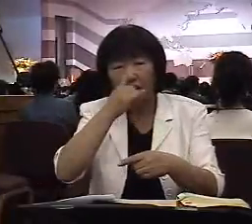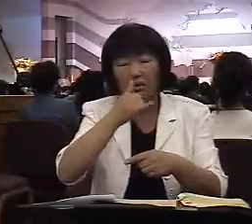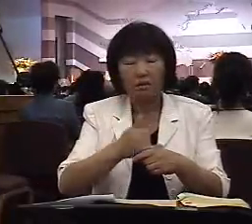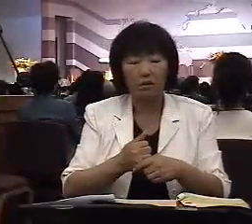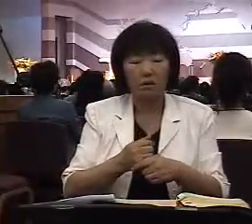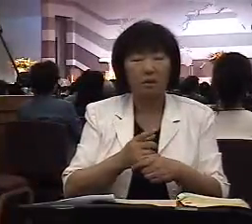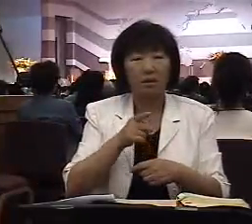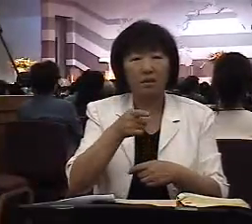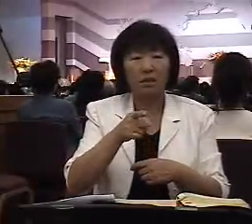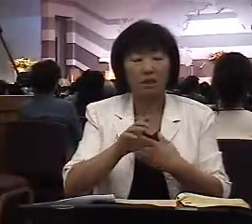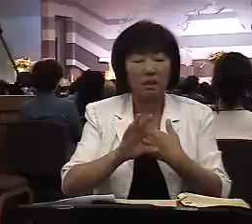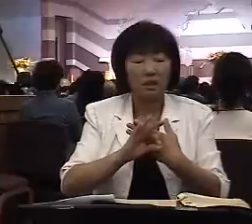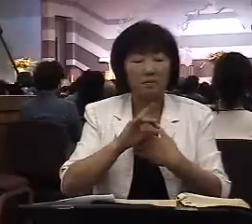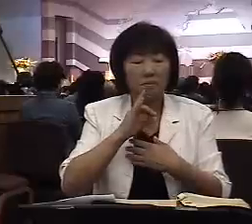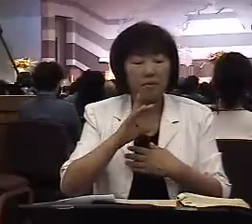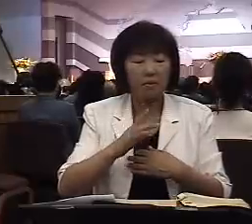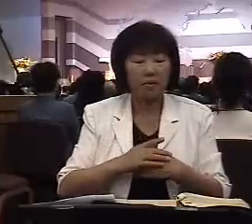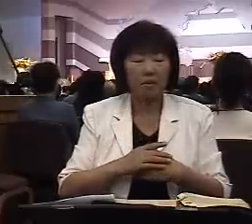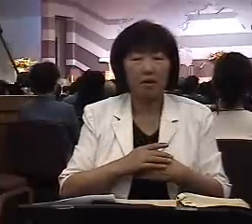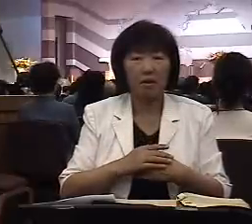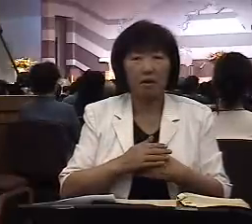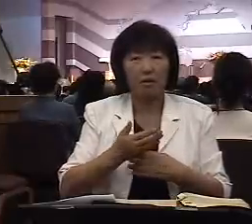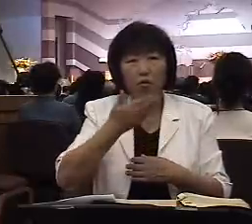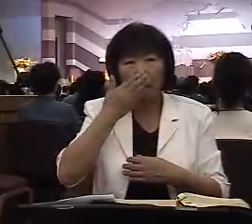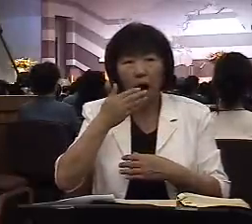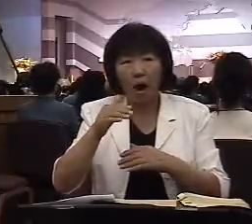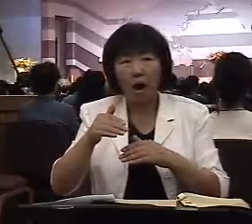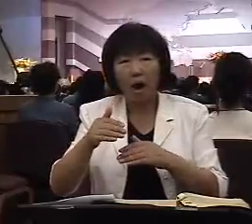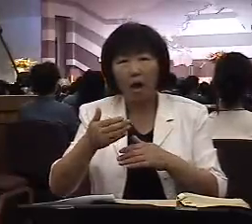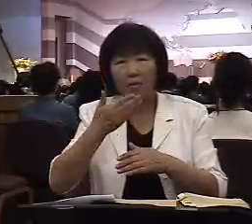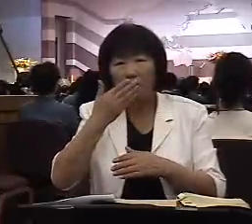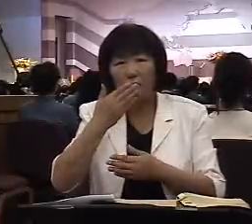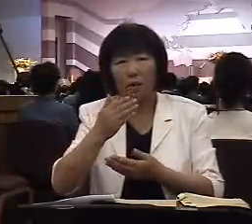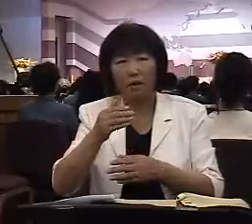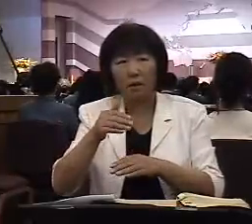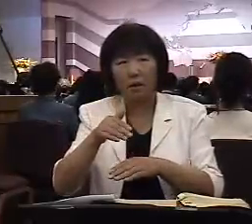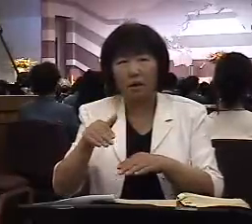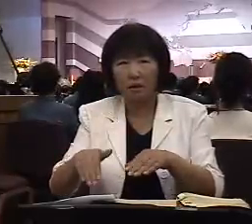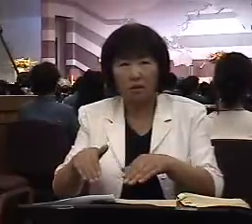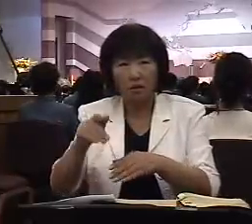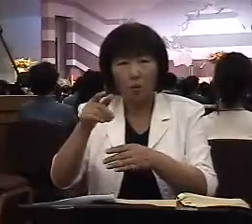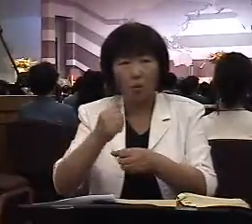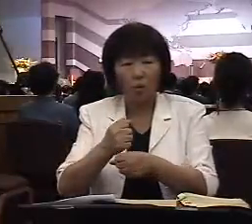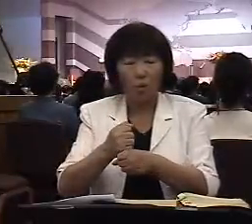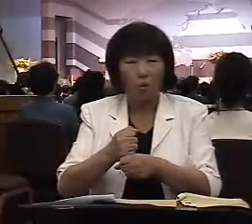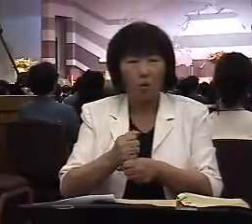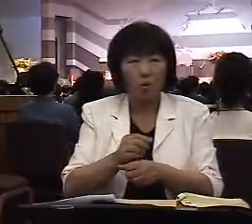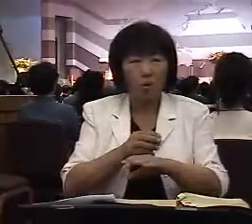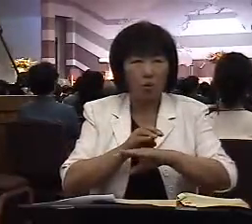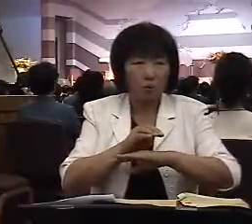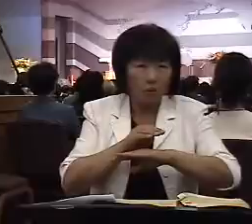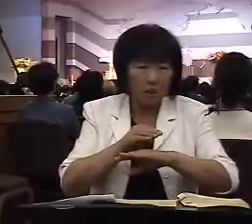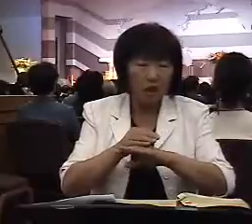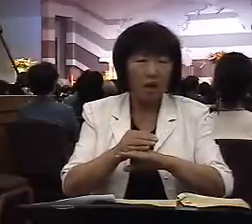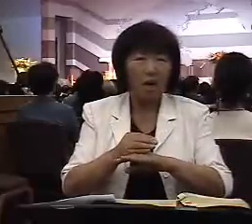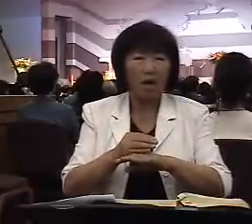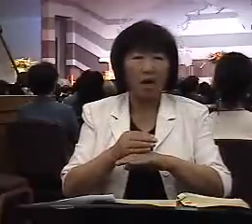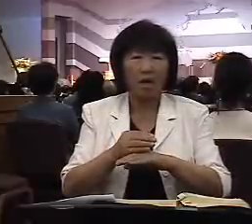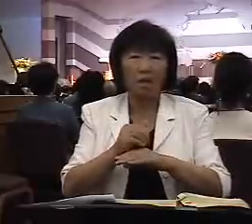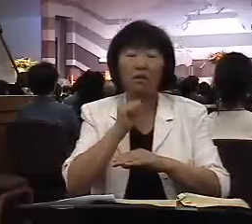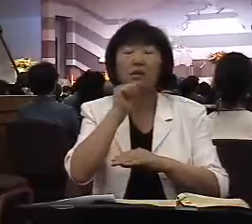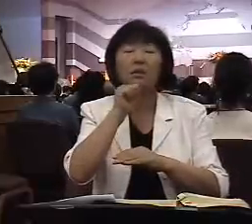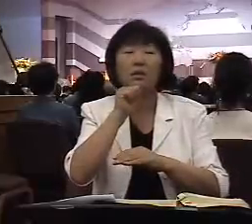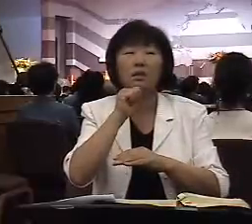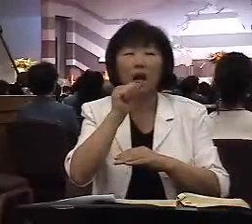그렇지만 여러분 우리 교회 주방을 보세요. 주차 사역을 보세요. 홈리스 사역을 보세요. 교도소